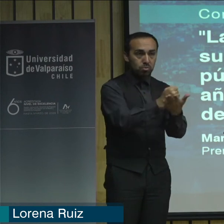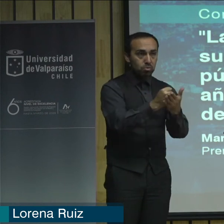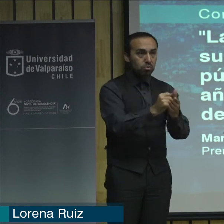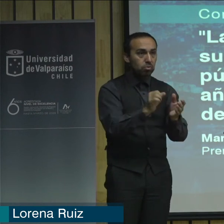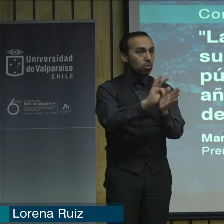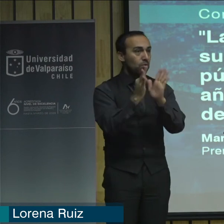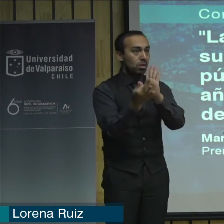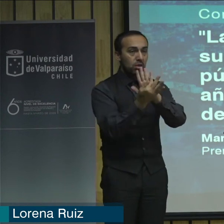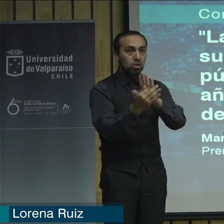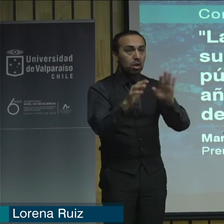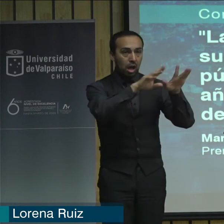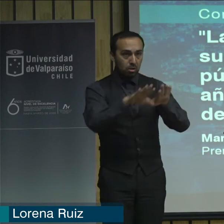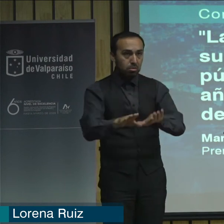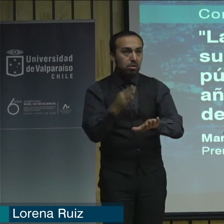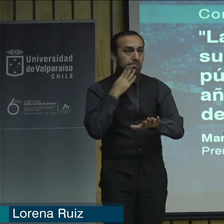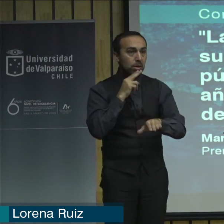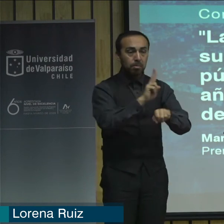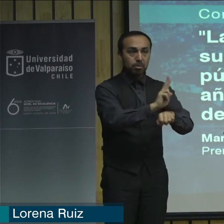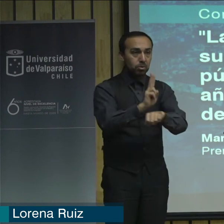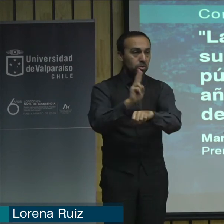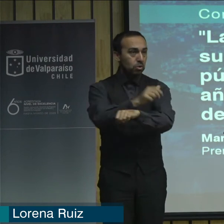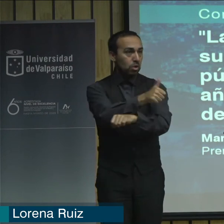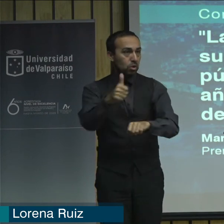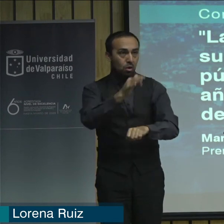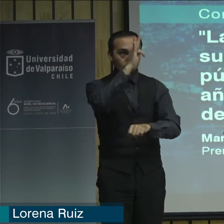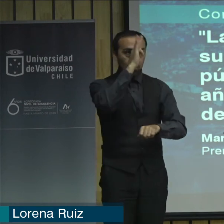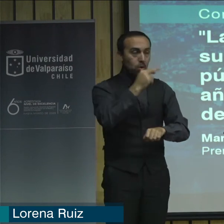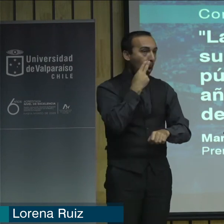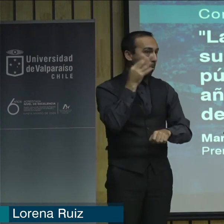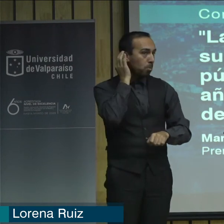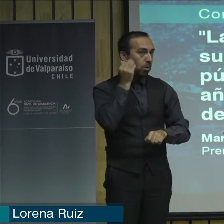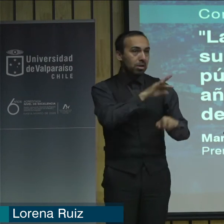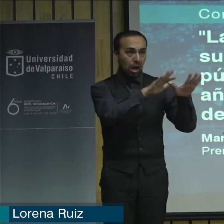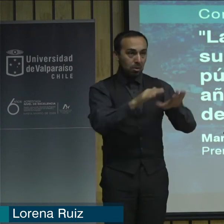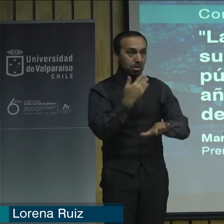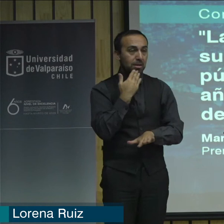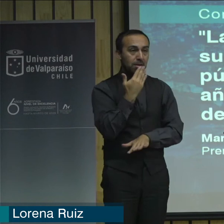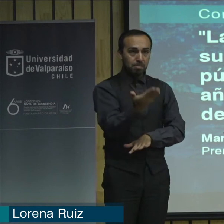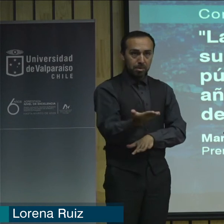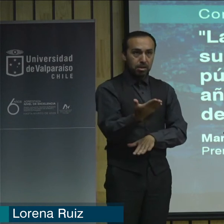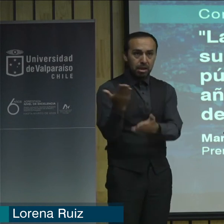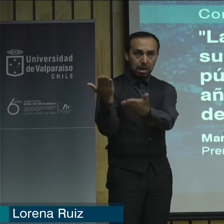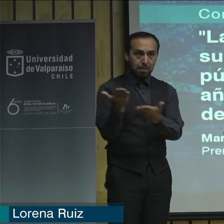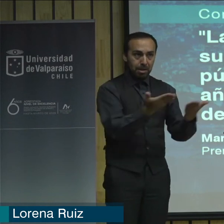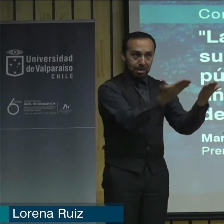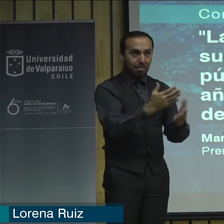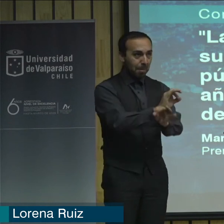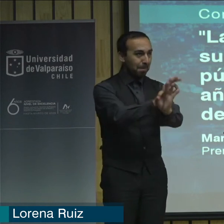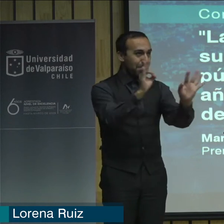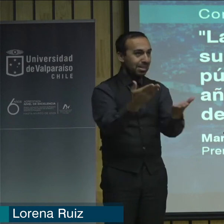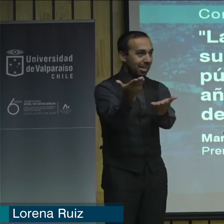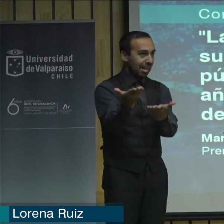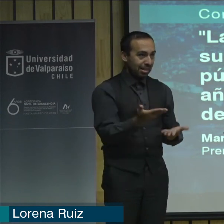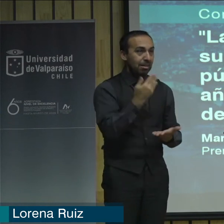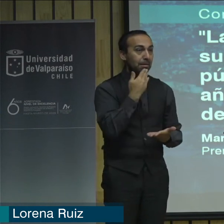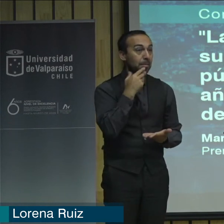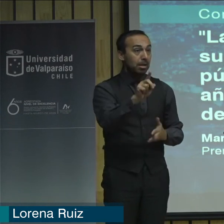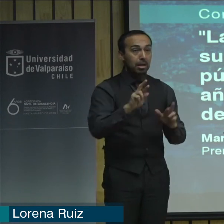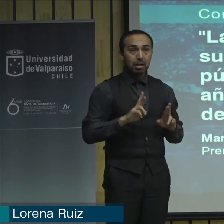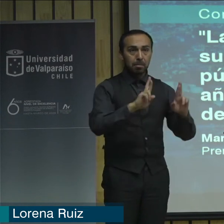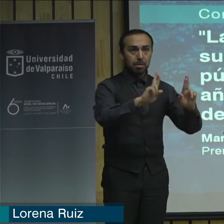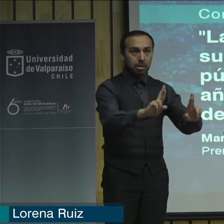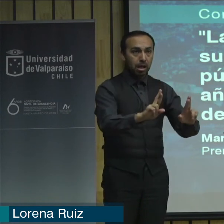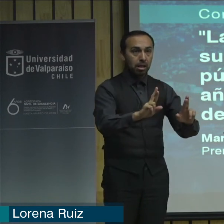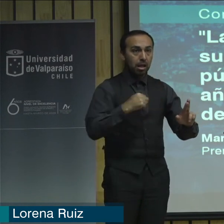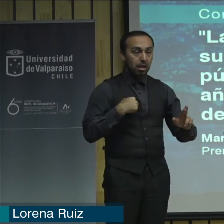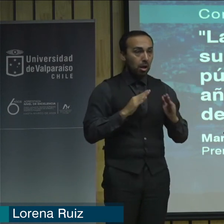estudiantes académicos académicas funcionarios funcionarios y estudiantes invitadas e invitados especiales y representantes de